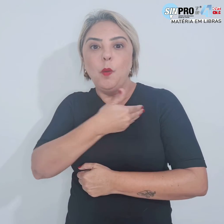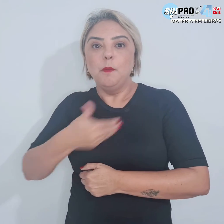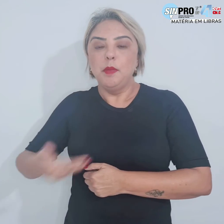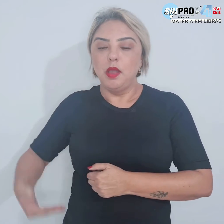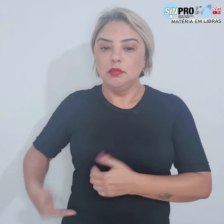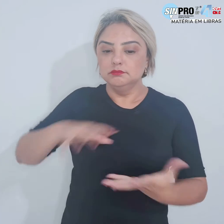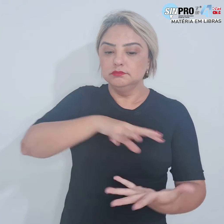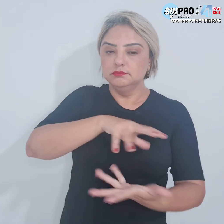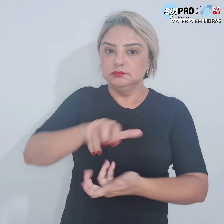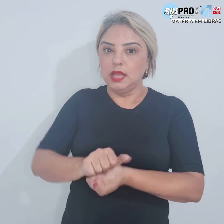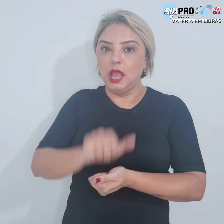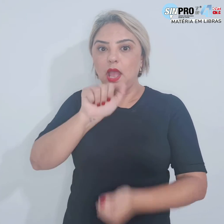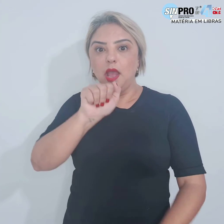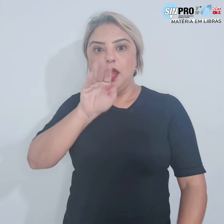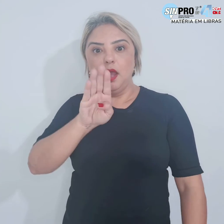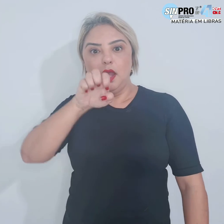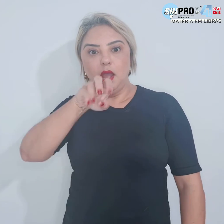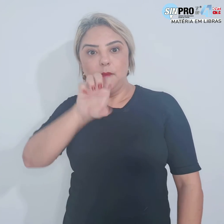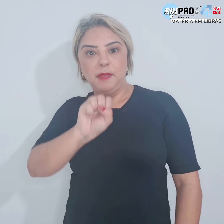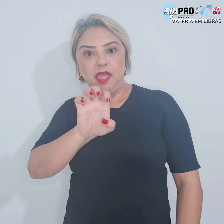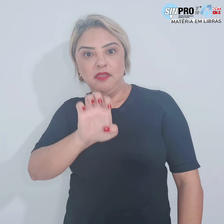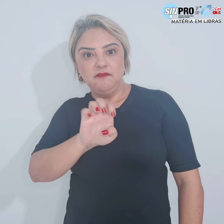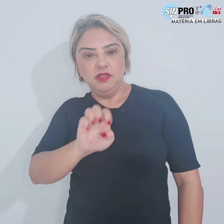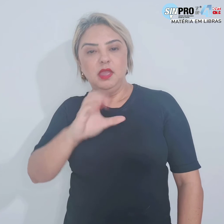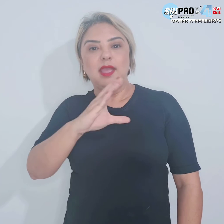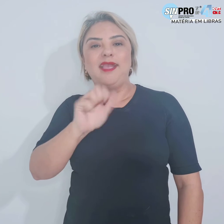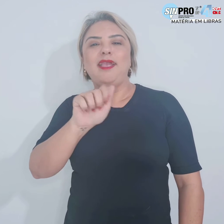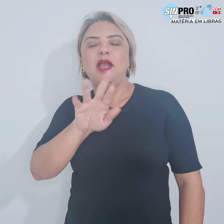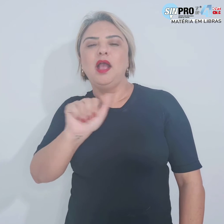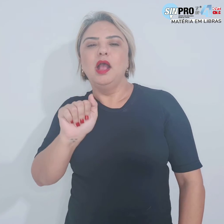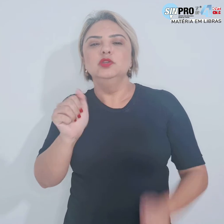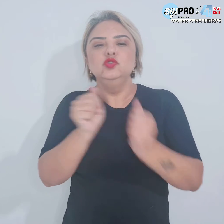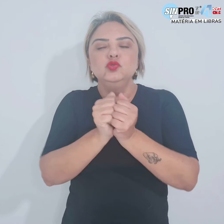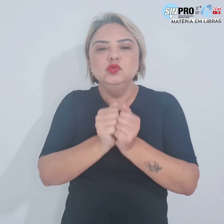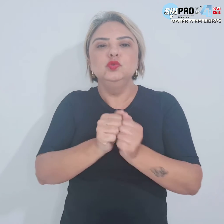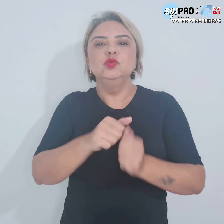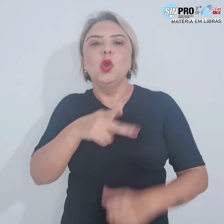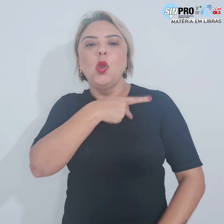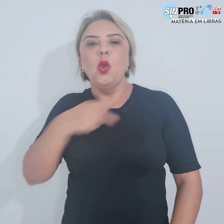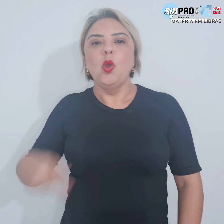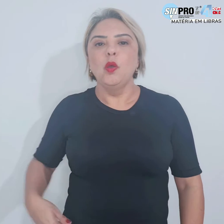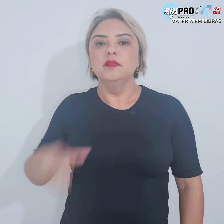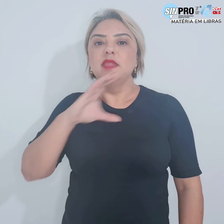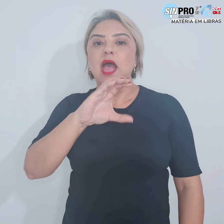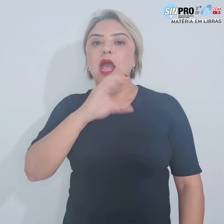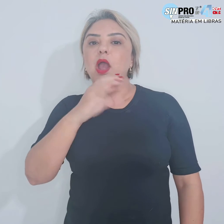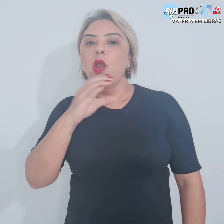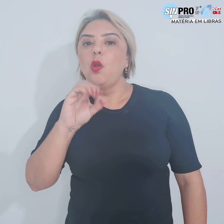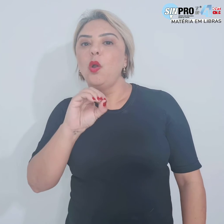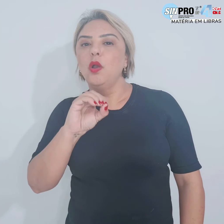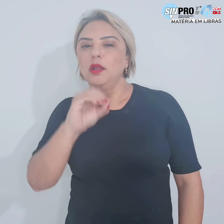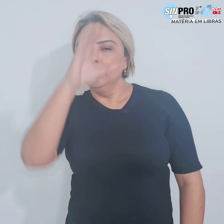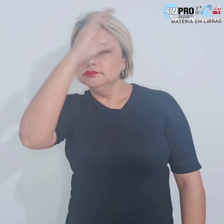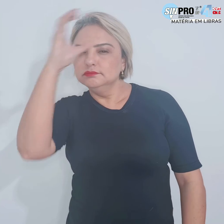o presidente global da Ambev, Carlos Brito, com o CEO da Coca-Cola,